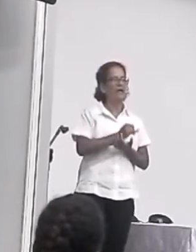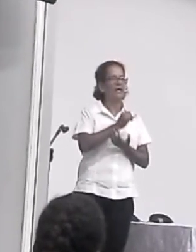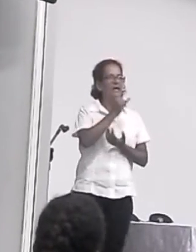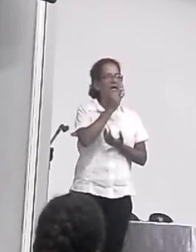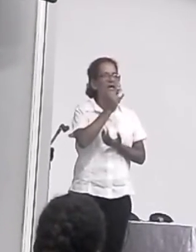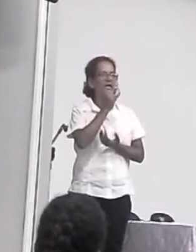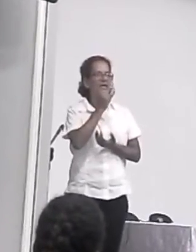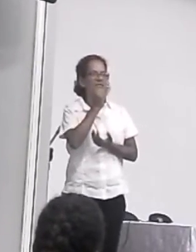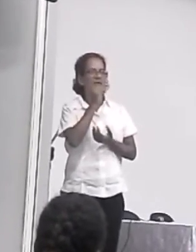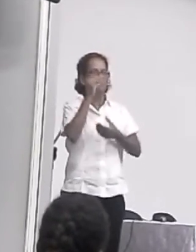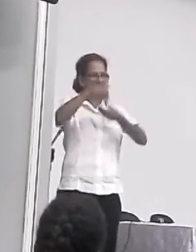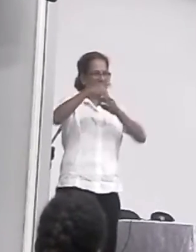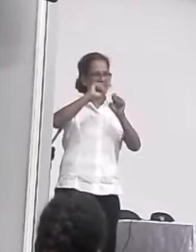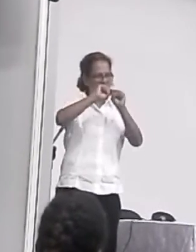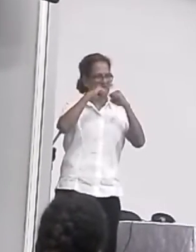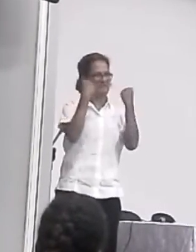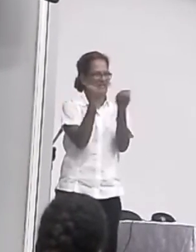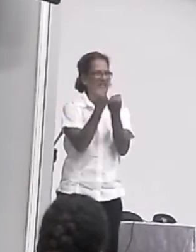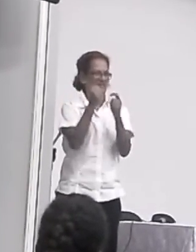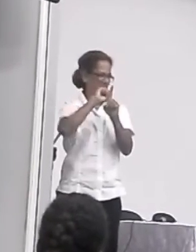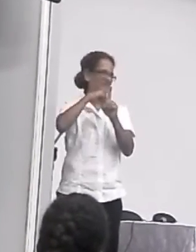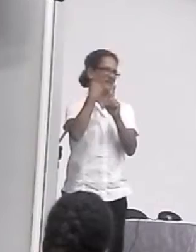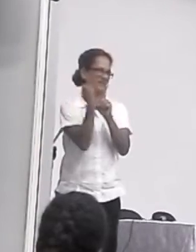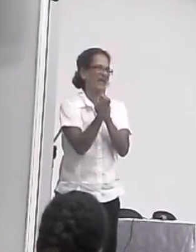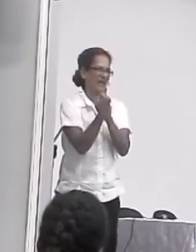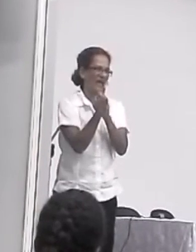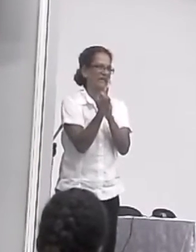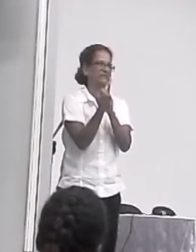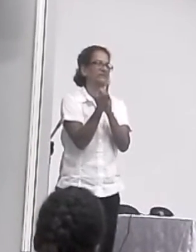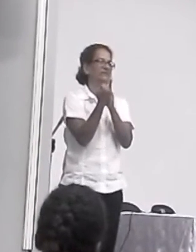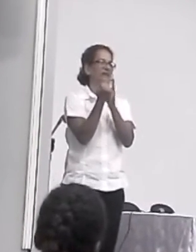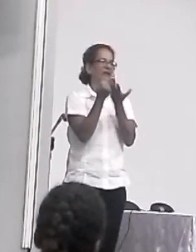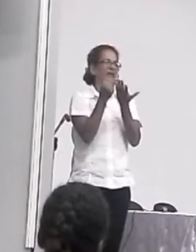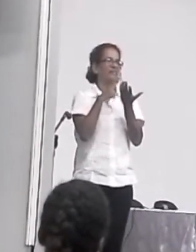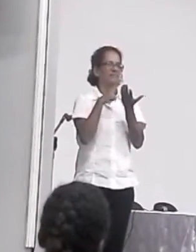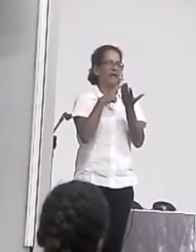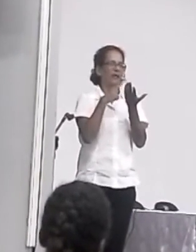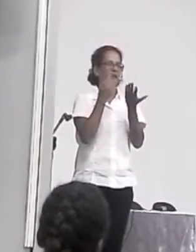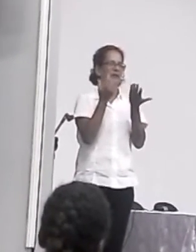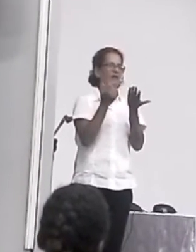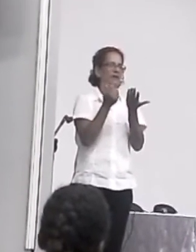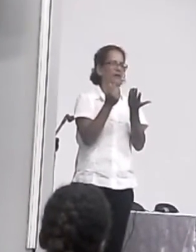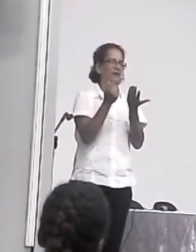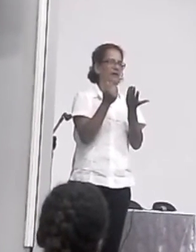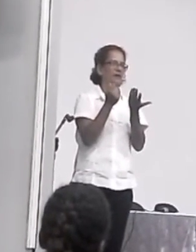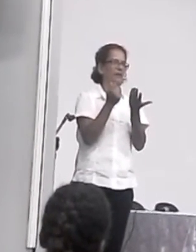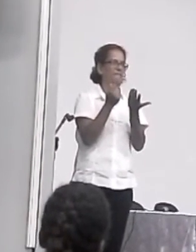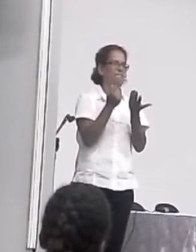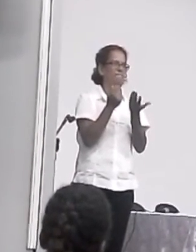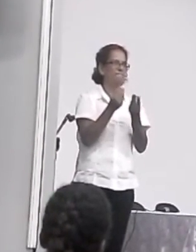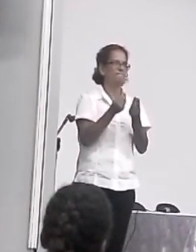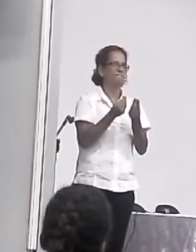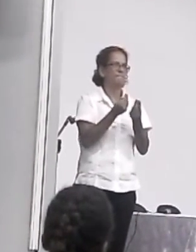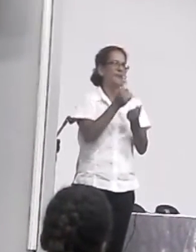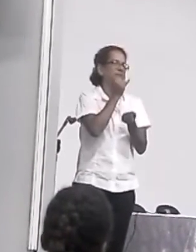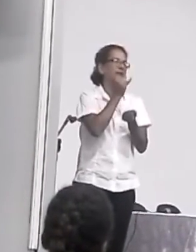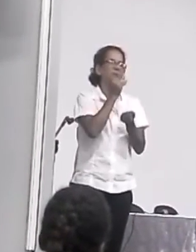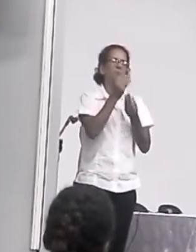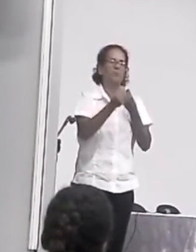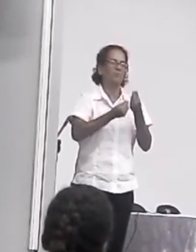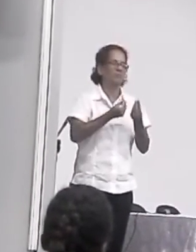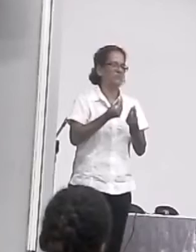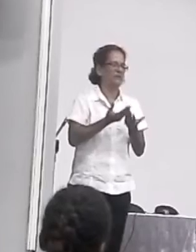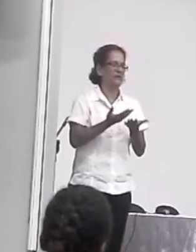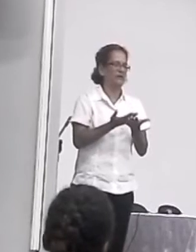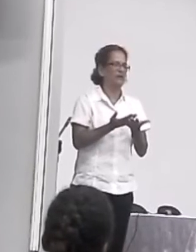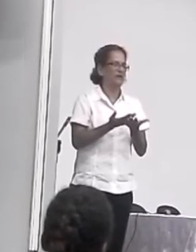sistemas sociais, é a redução de complexidade. Quer dizer que, por exemplo, a